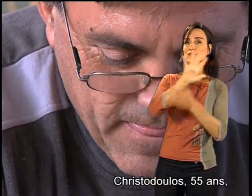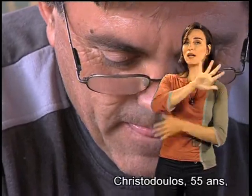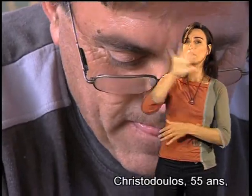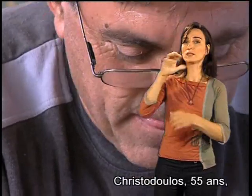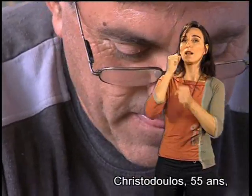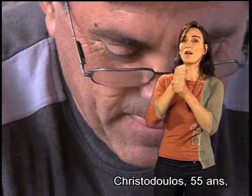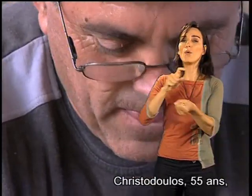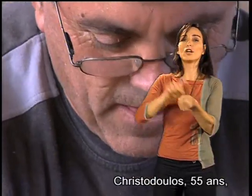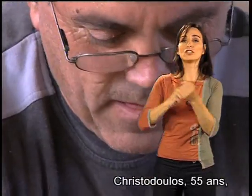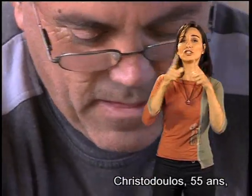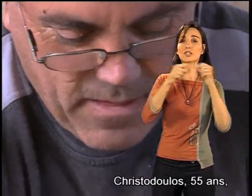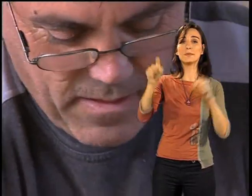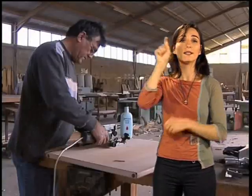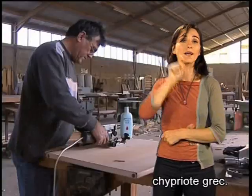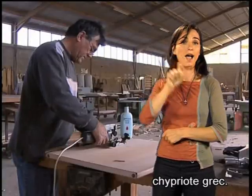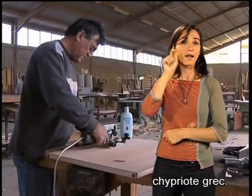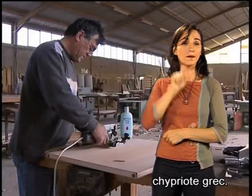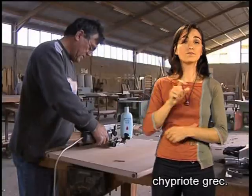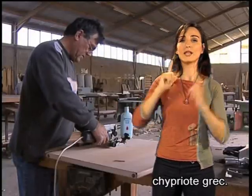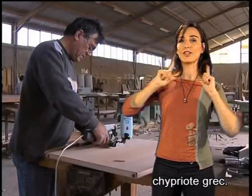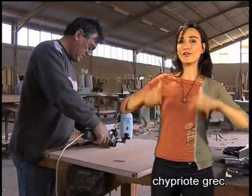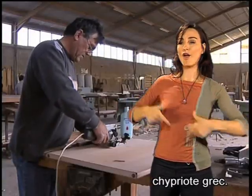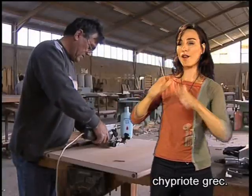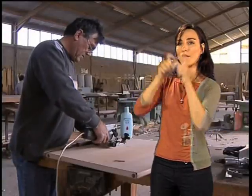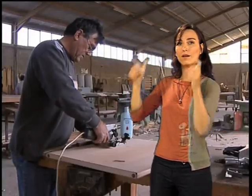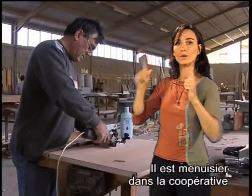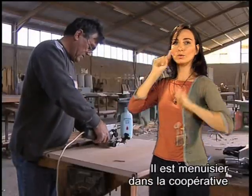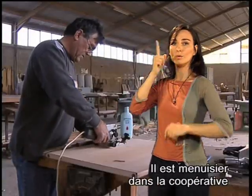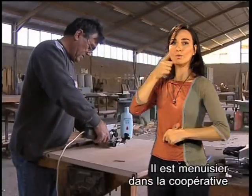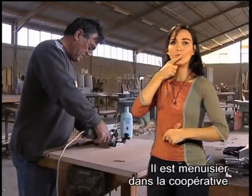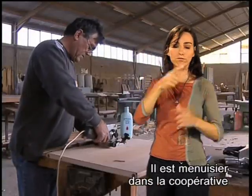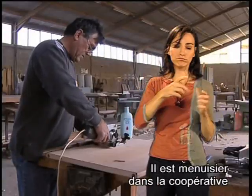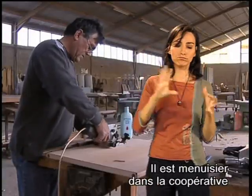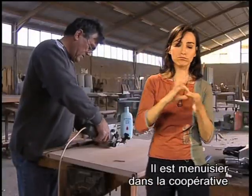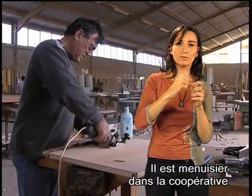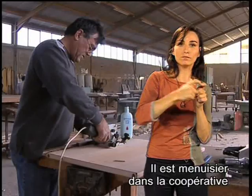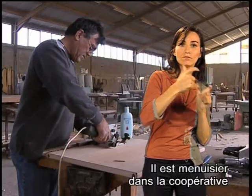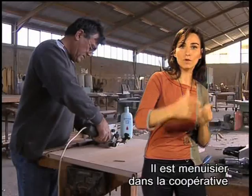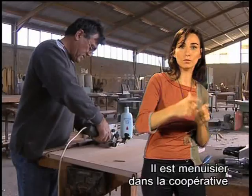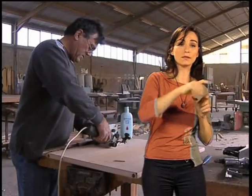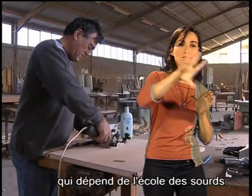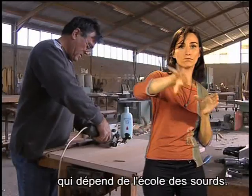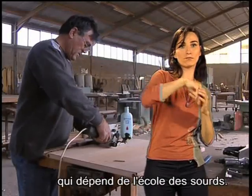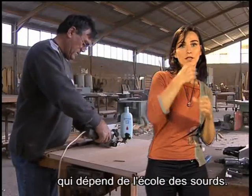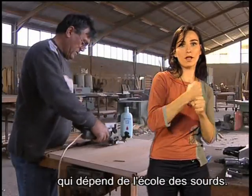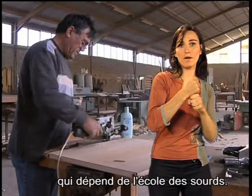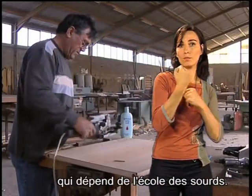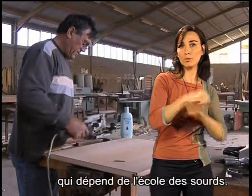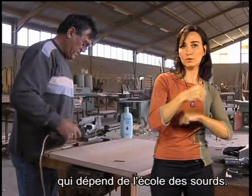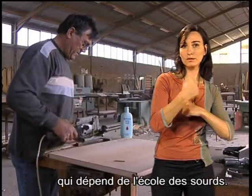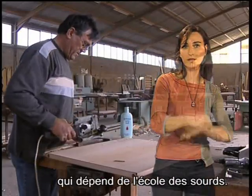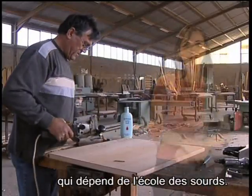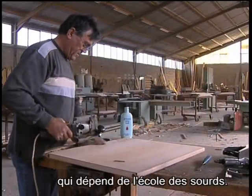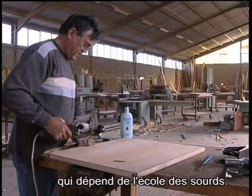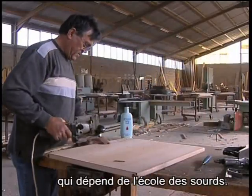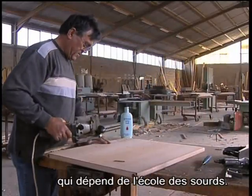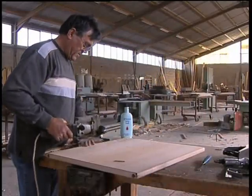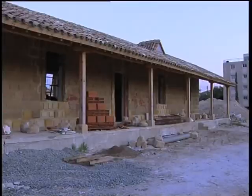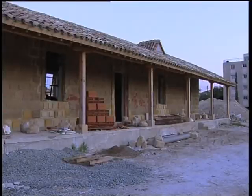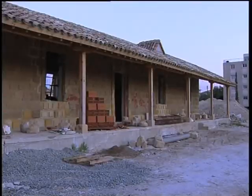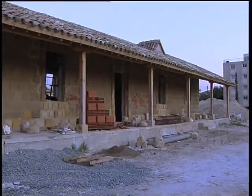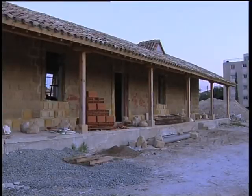Christo Doulos, 55 ans, chypriote grec. Il est menuisier dans la coopérative qui dépend de l'école des sourds.